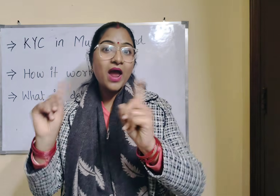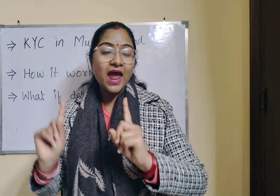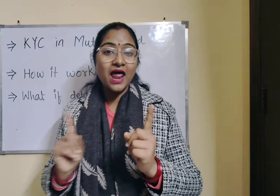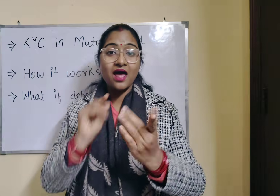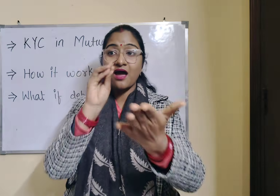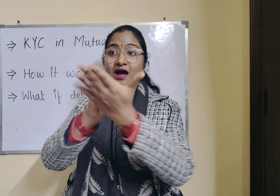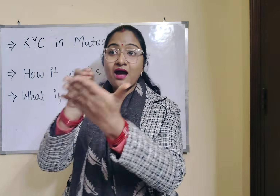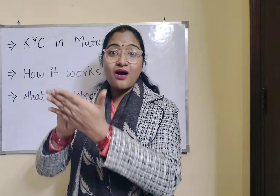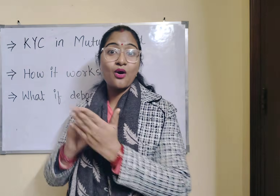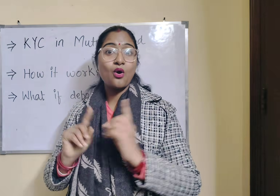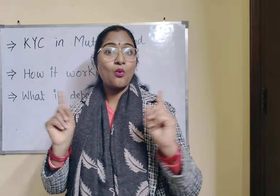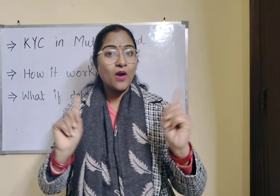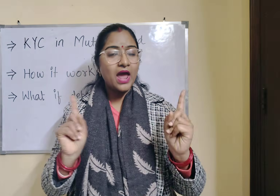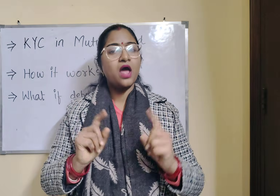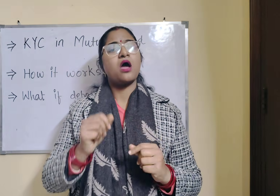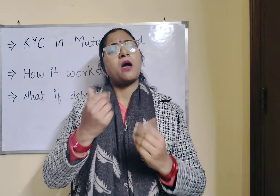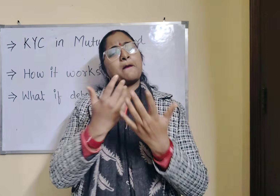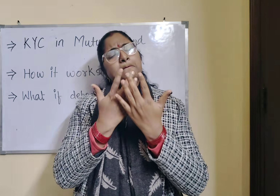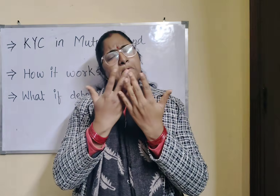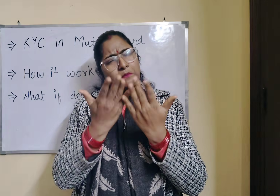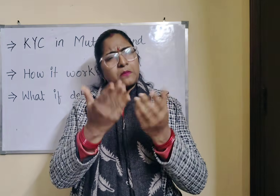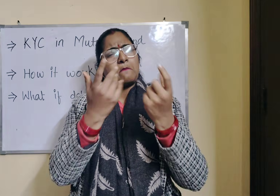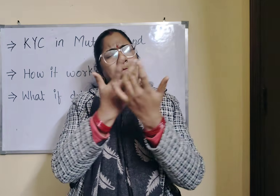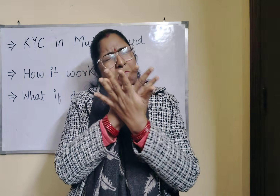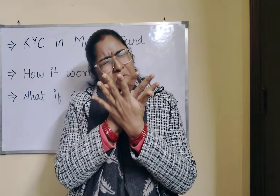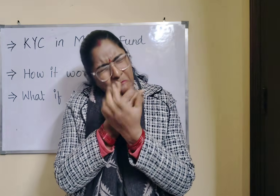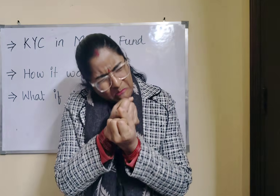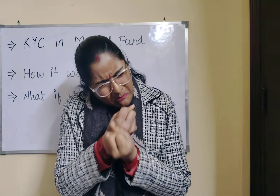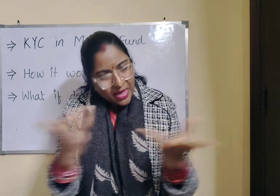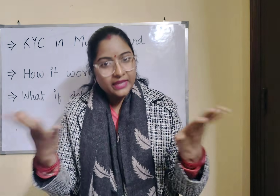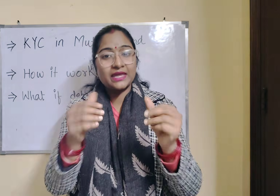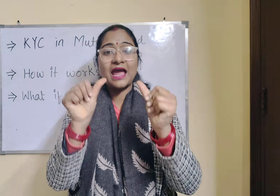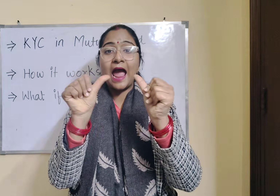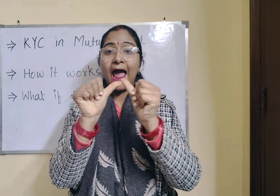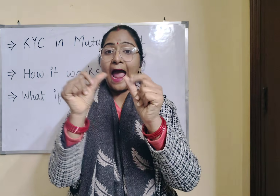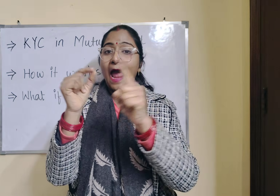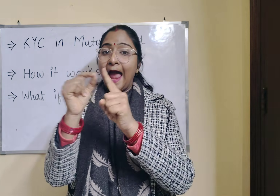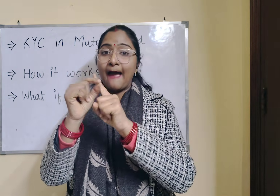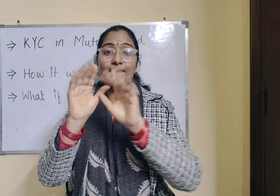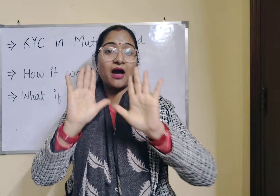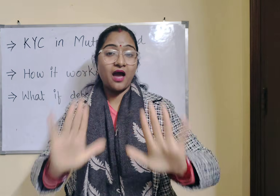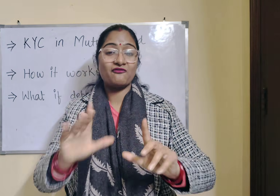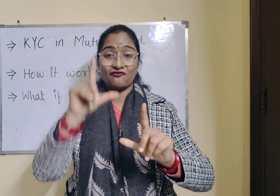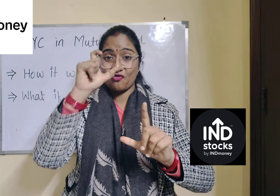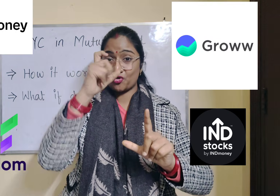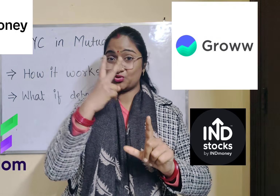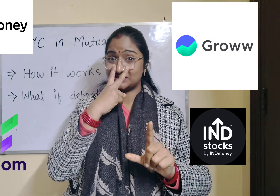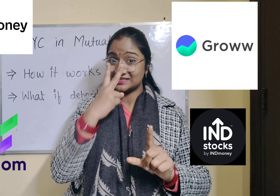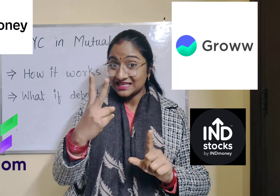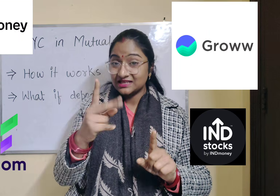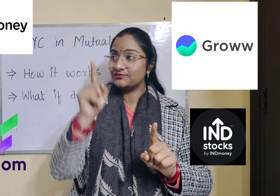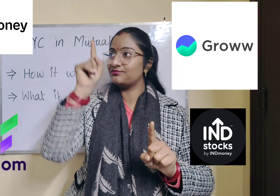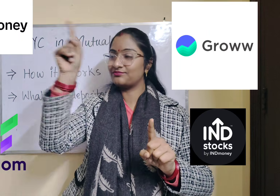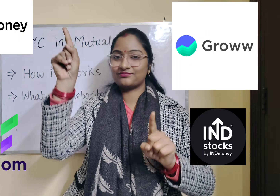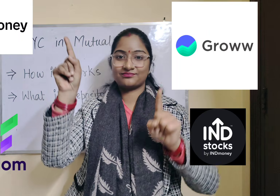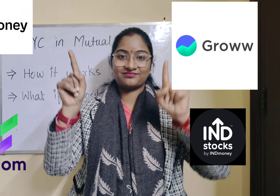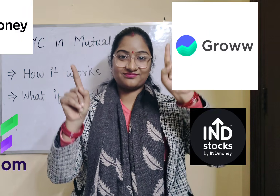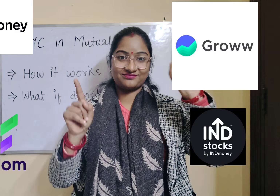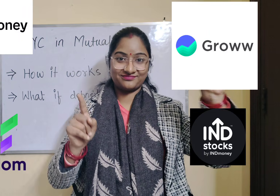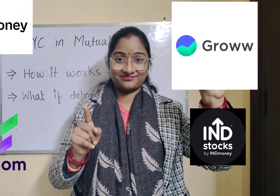हैं इन्वेस्ट करना, तो मैं आपको बता दूं बहुत सी ऐसी ऑनलाइन प्लेटफॉर्म है, ऐप्स हैं जहाँ पे जिनकी आप फ़ोटो यहाँ